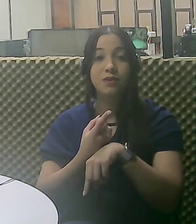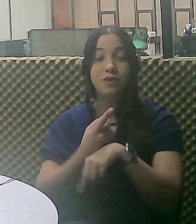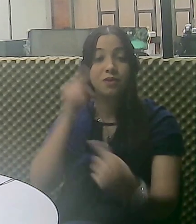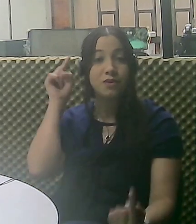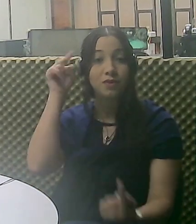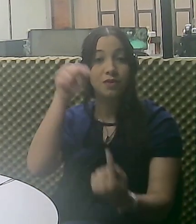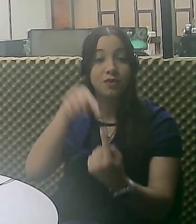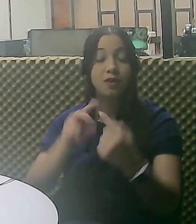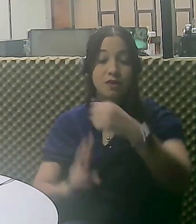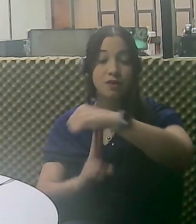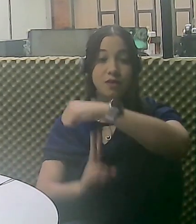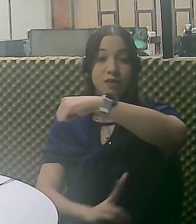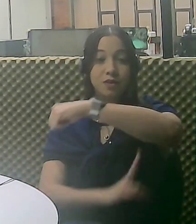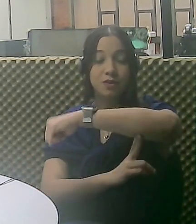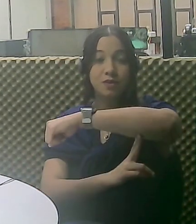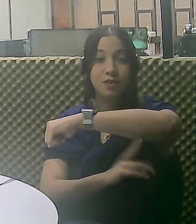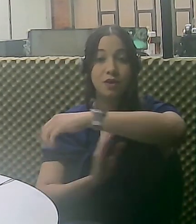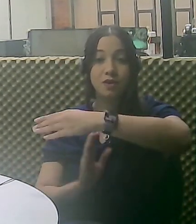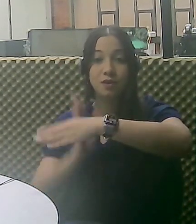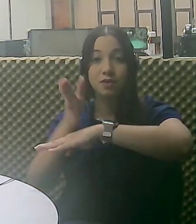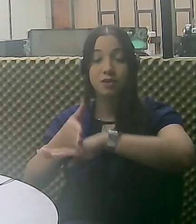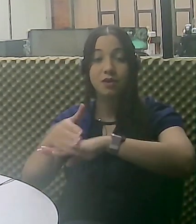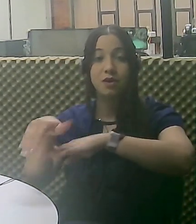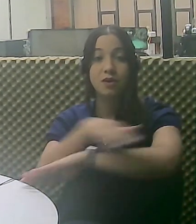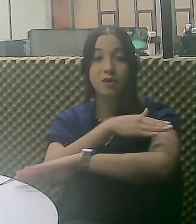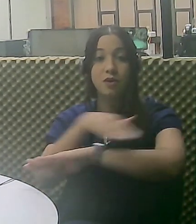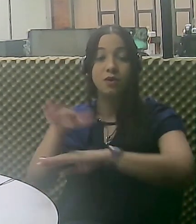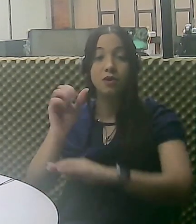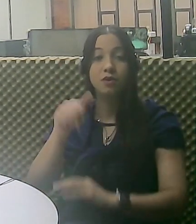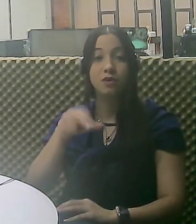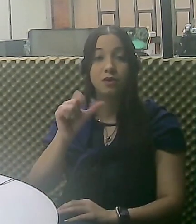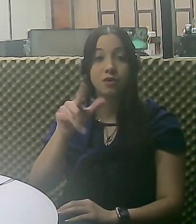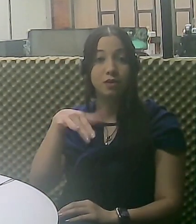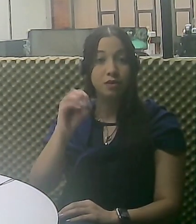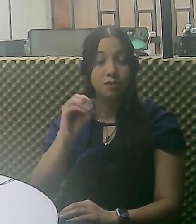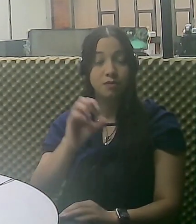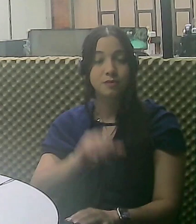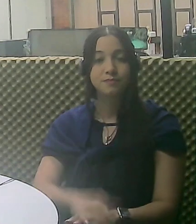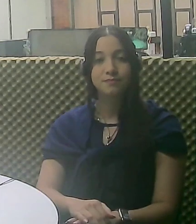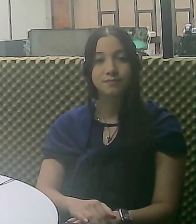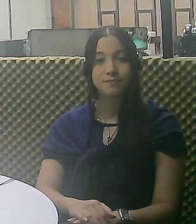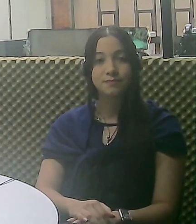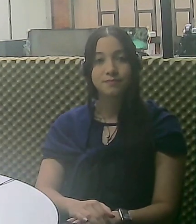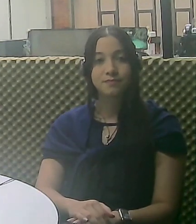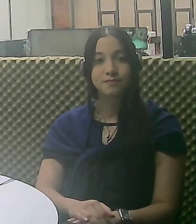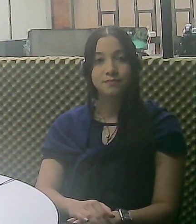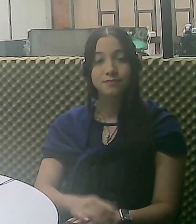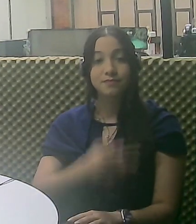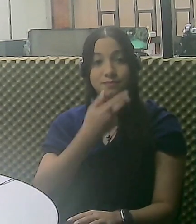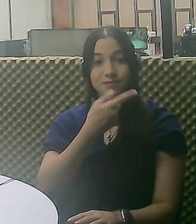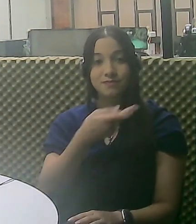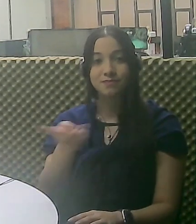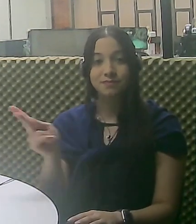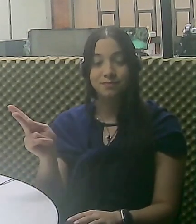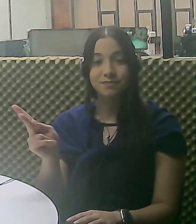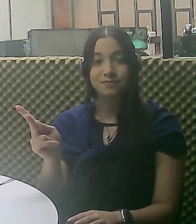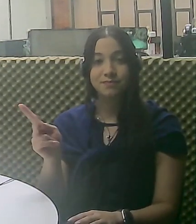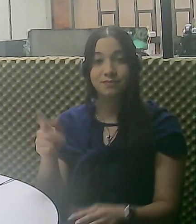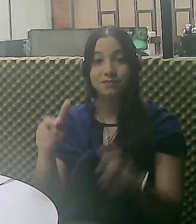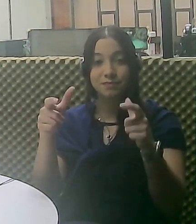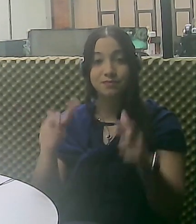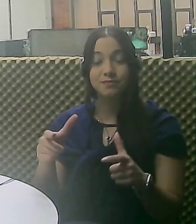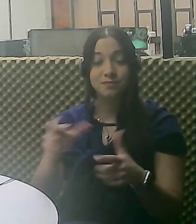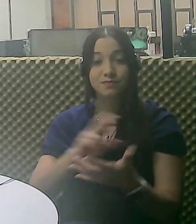montada sobre a ponte, com acesso mais próximo pela entrada da Avenida Anselmo Alves dos Santos. Os visitantes encontram no